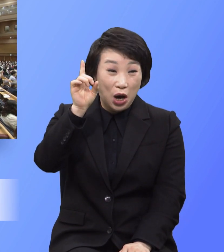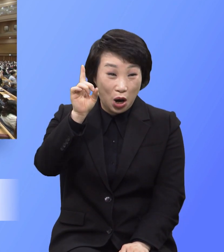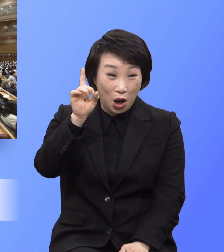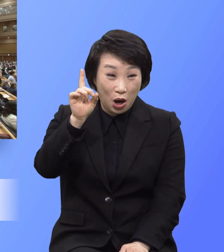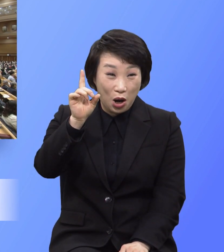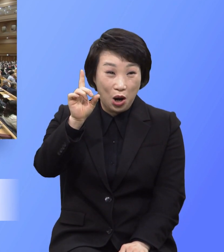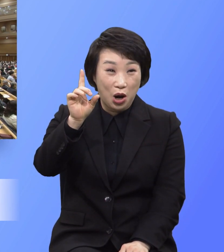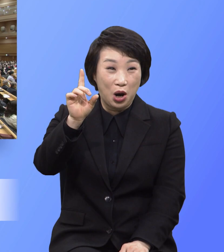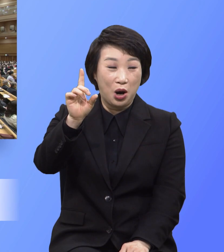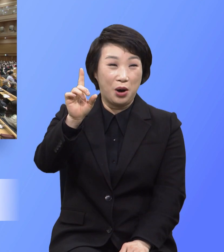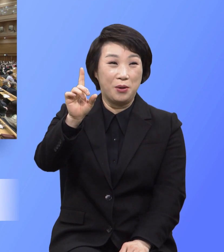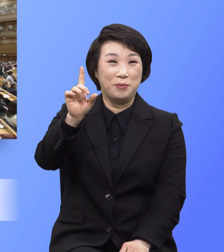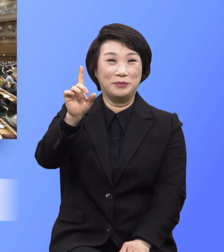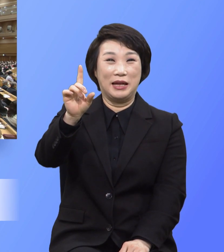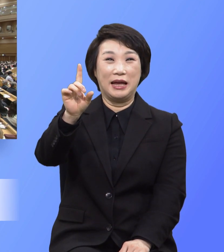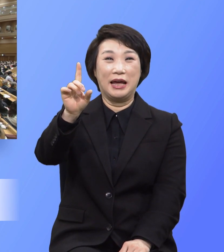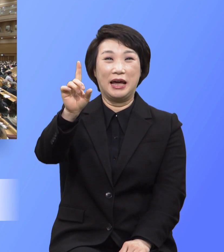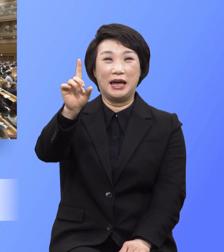밖에는